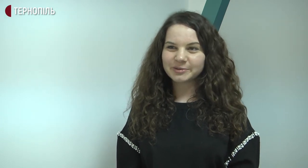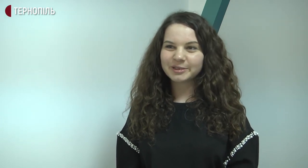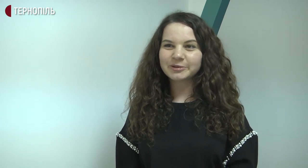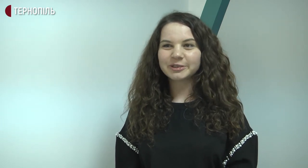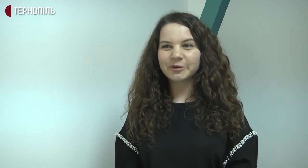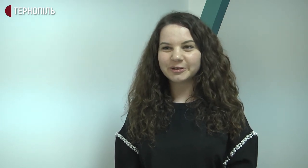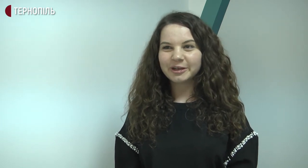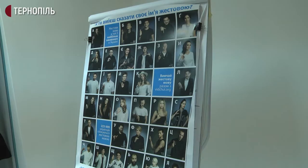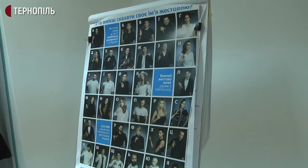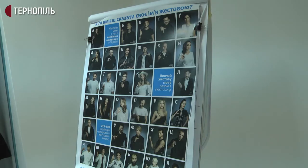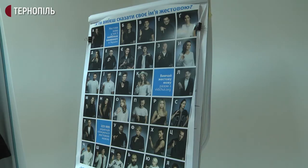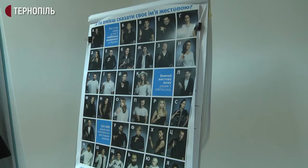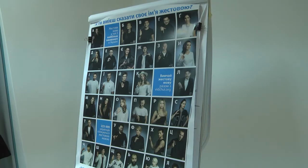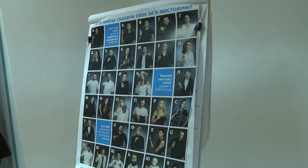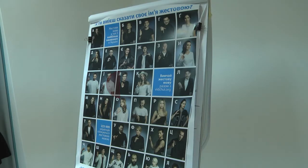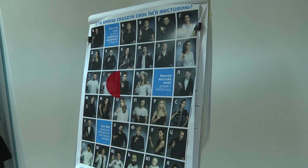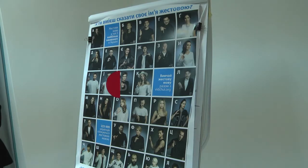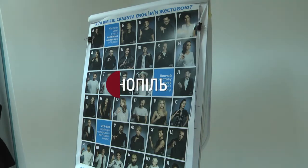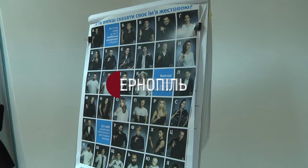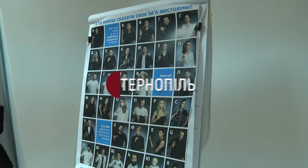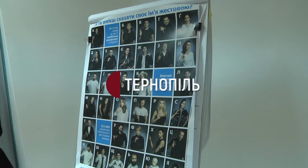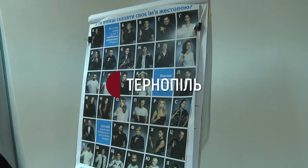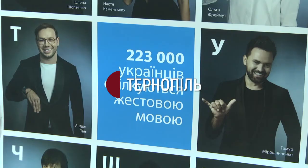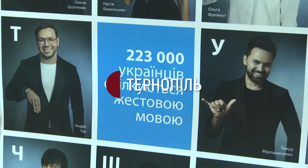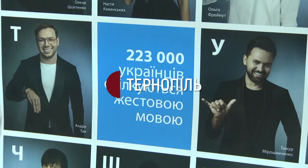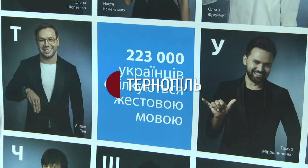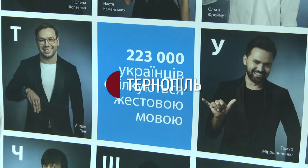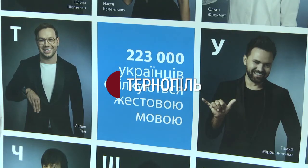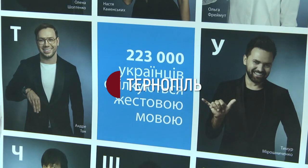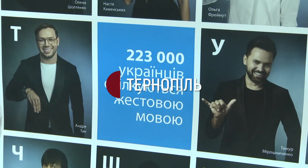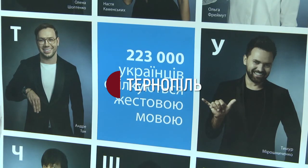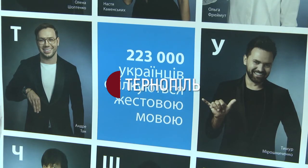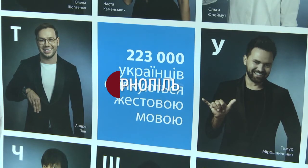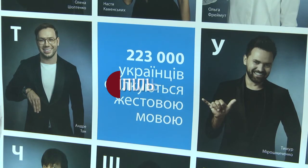розуміла один одного. Анжела Шова, Василь Панчук. Новини на Суспільному. Тернопіль.